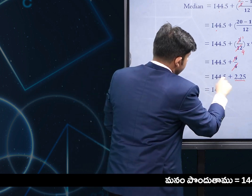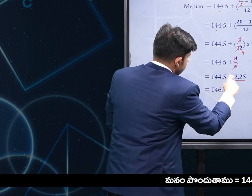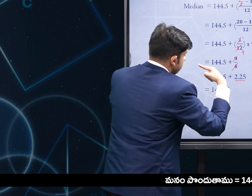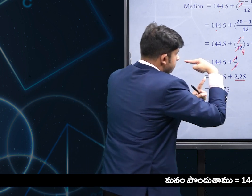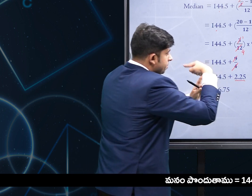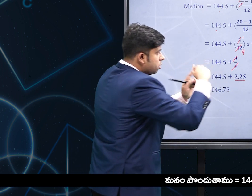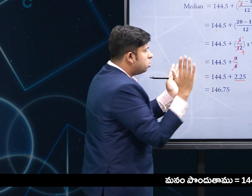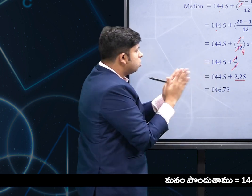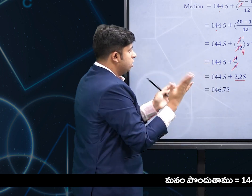144.5 ప్లస్